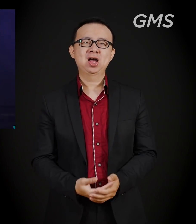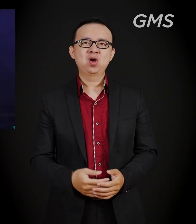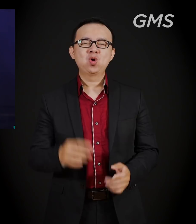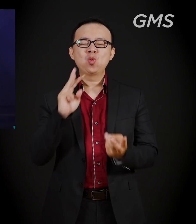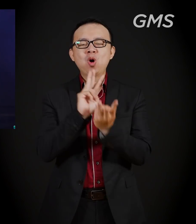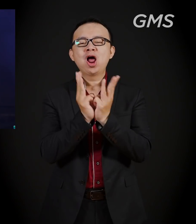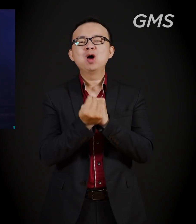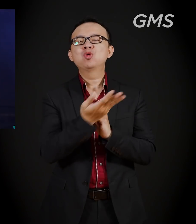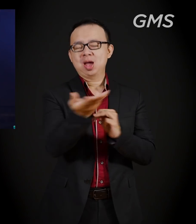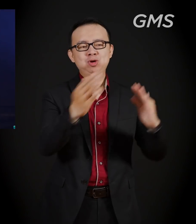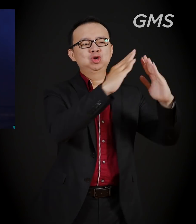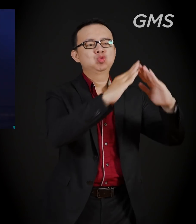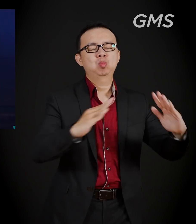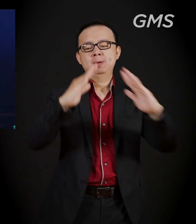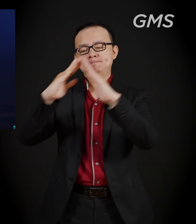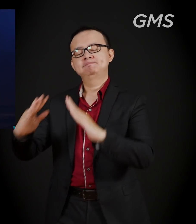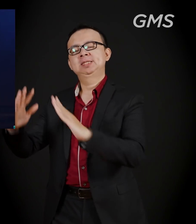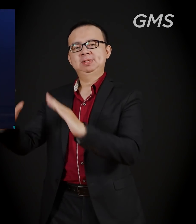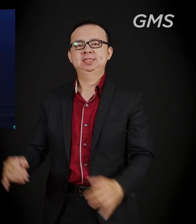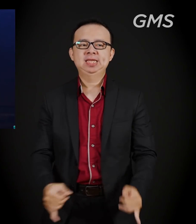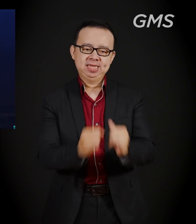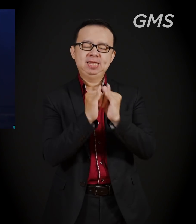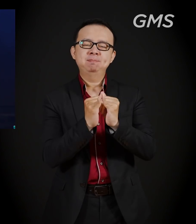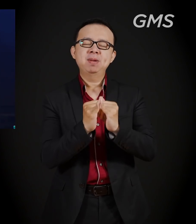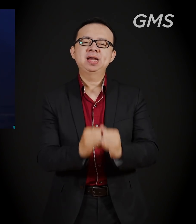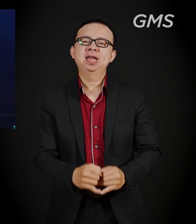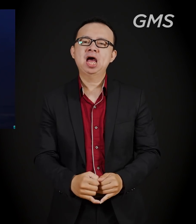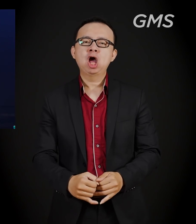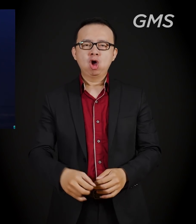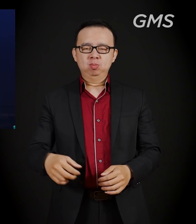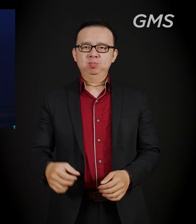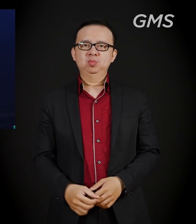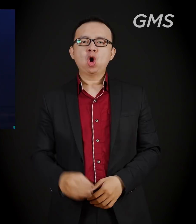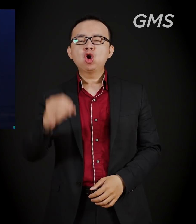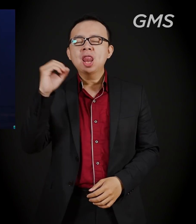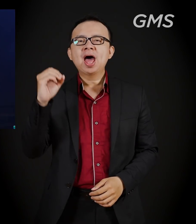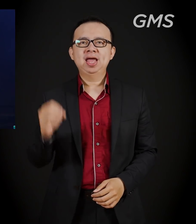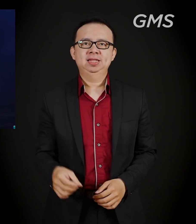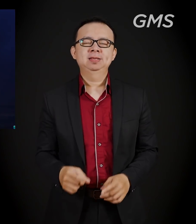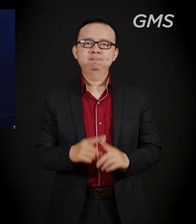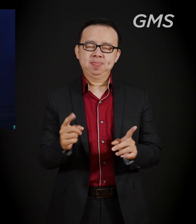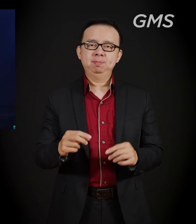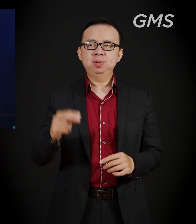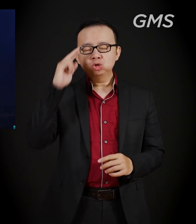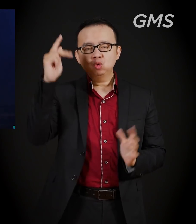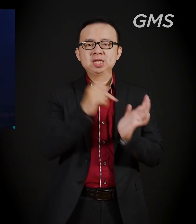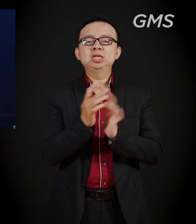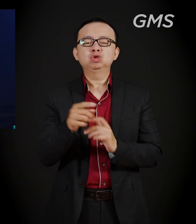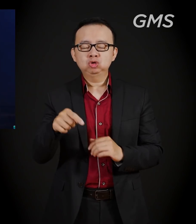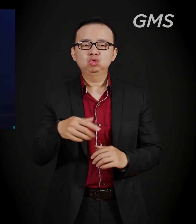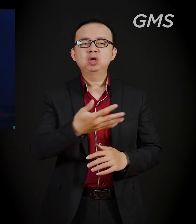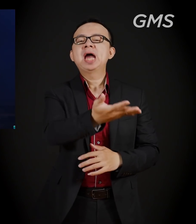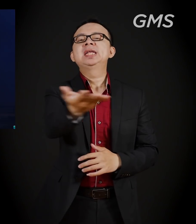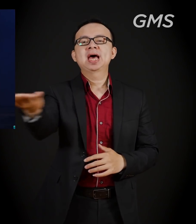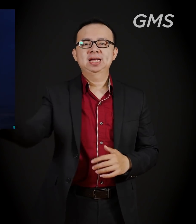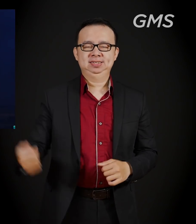rumah masing-masing mengikuti ibadah ini secara online, tapi saudaraku yang kasih dalam Tuhan, Dia Yehovah Shammah, Dia ada di